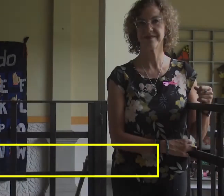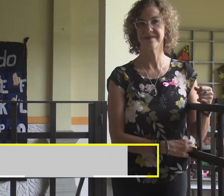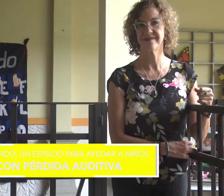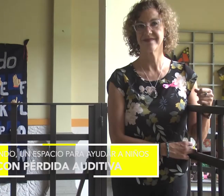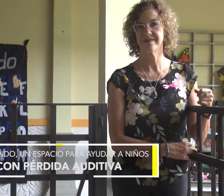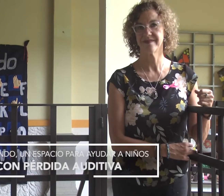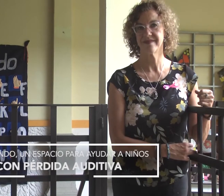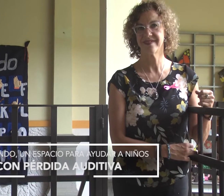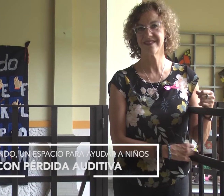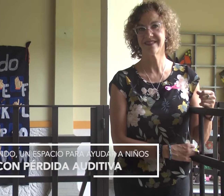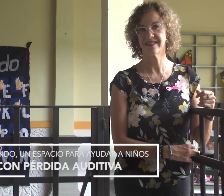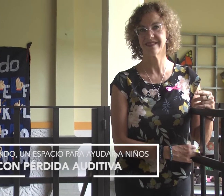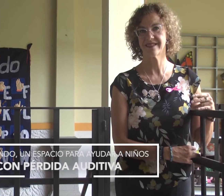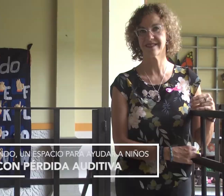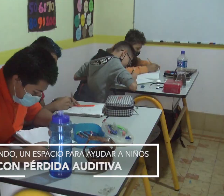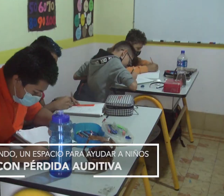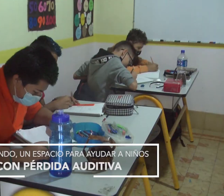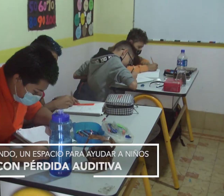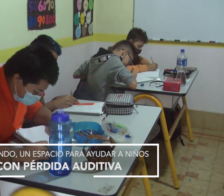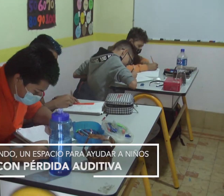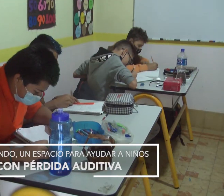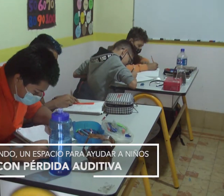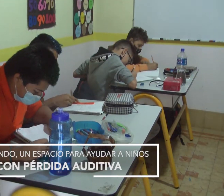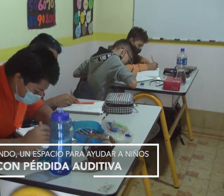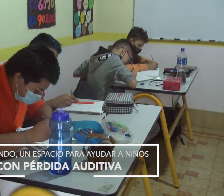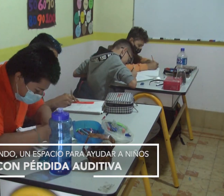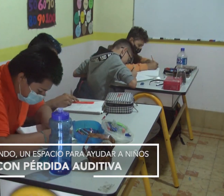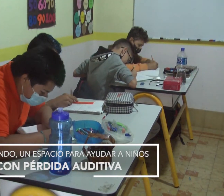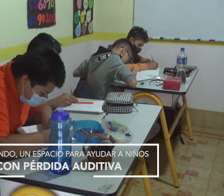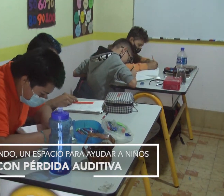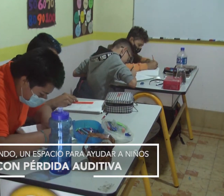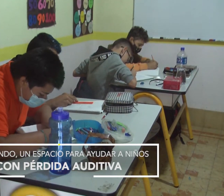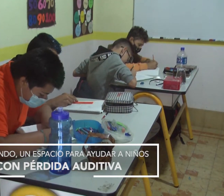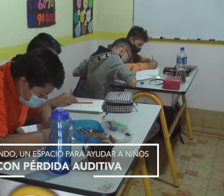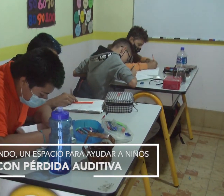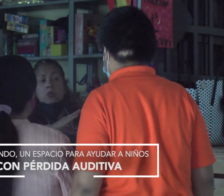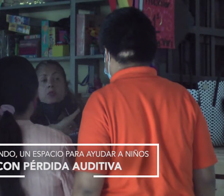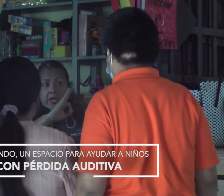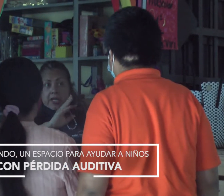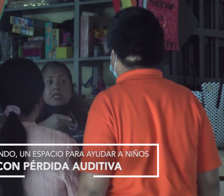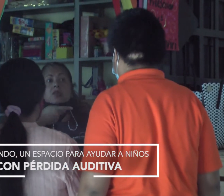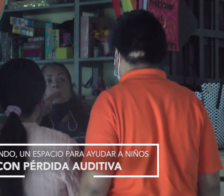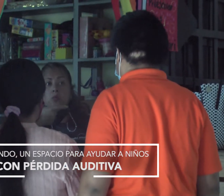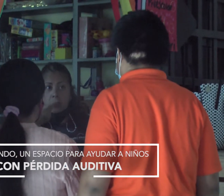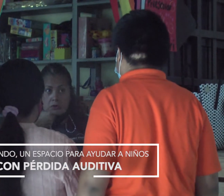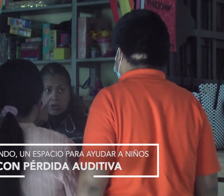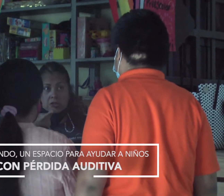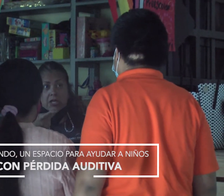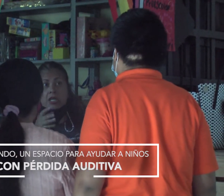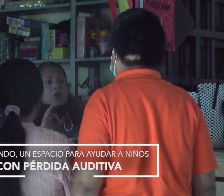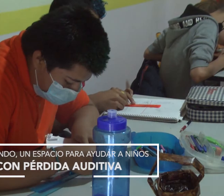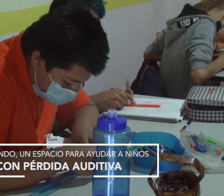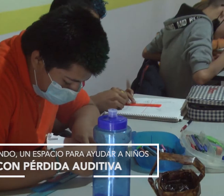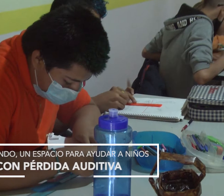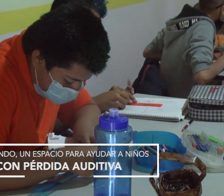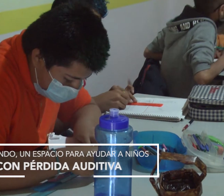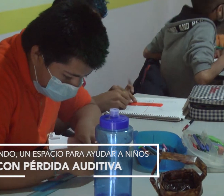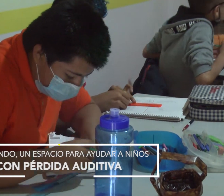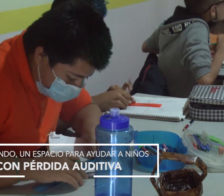Astrid fundó Taquimundo en 2007, instituto de educación especial que ofrece apoyo educativo a niños y jóvenes con discapacidad auditiva. Los